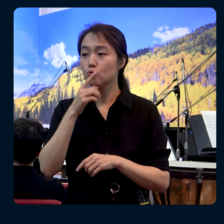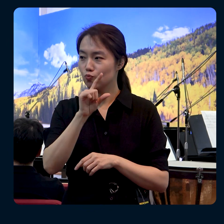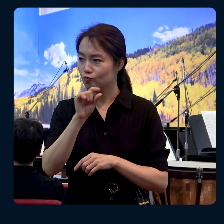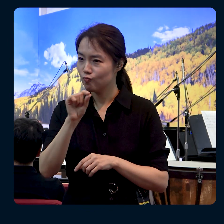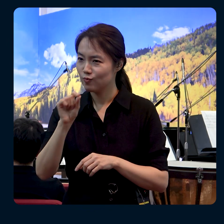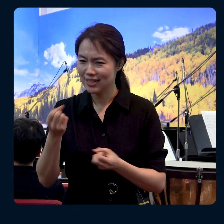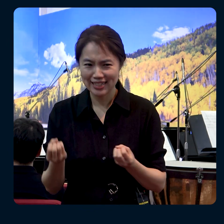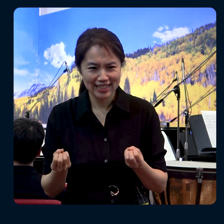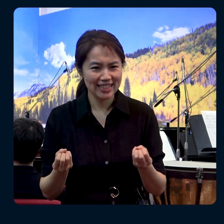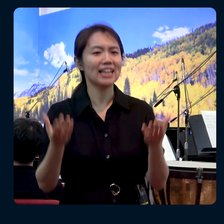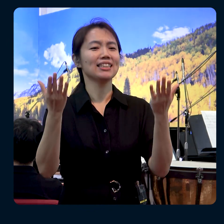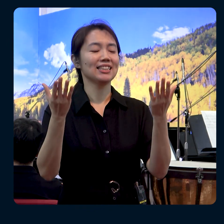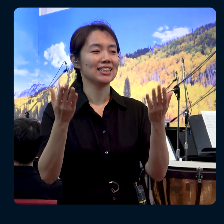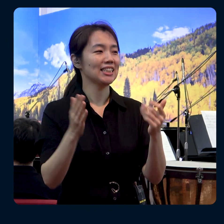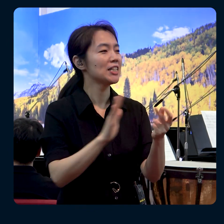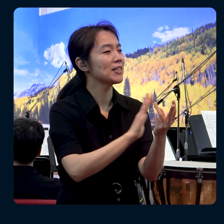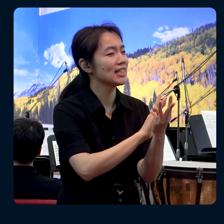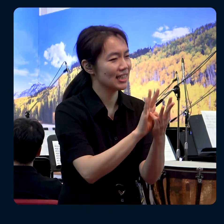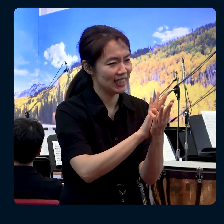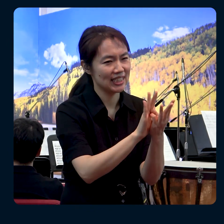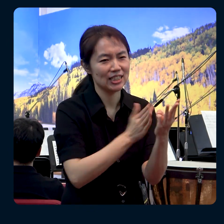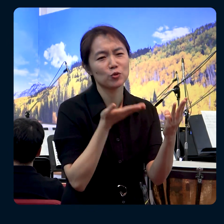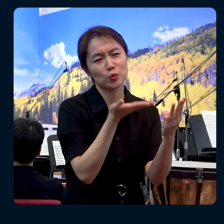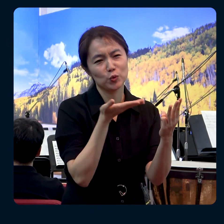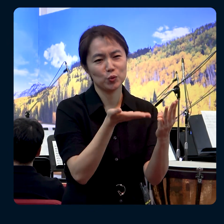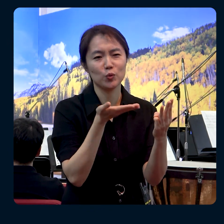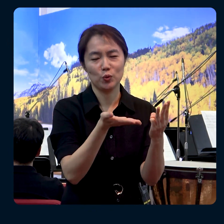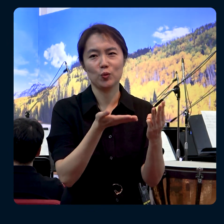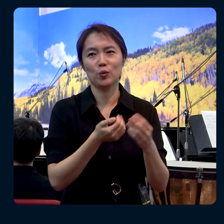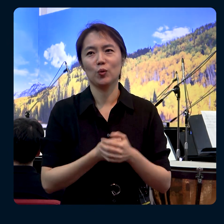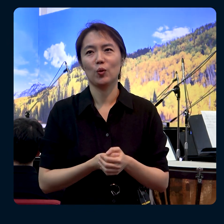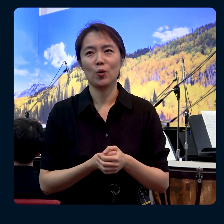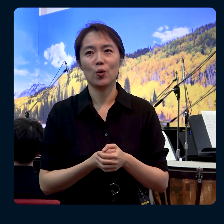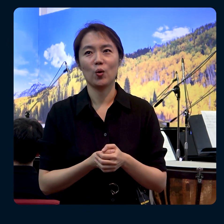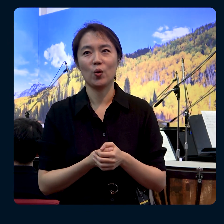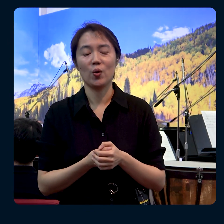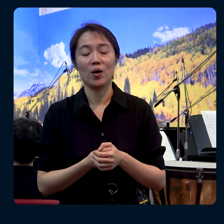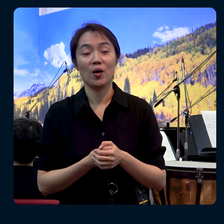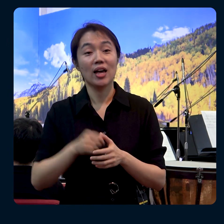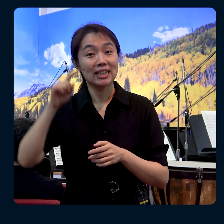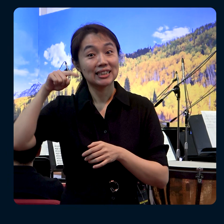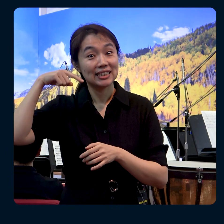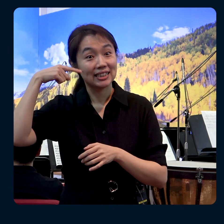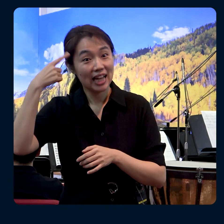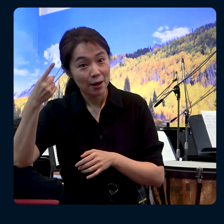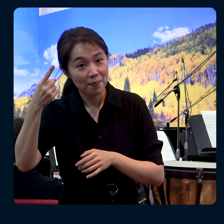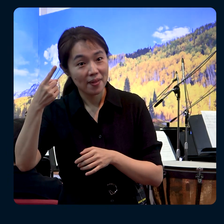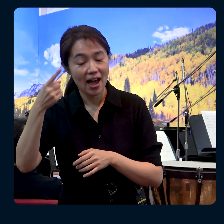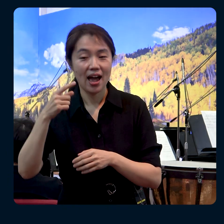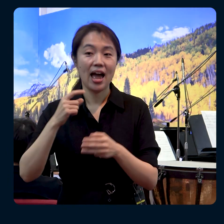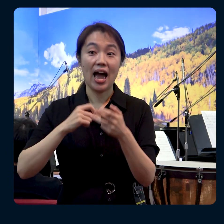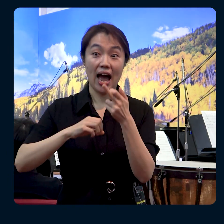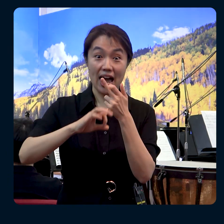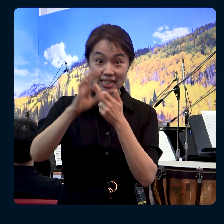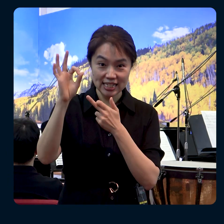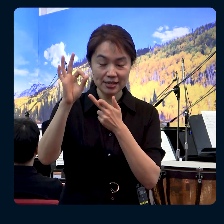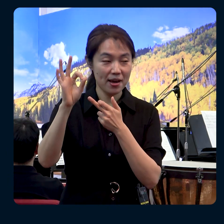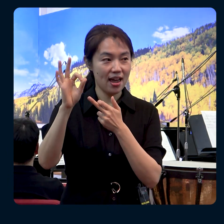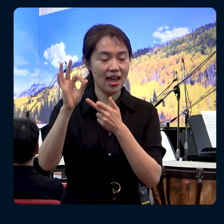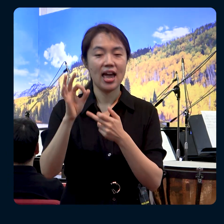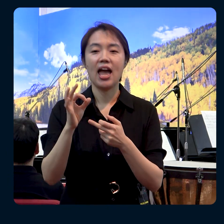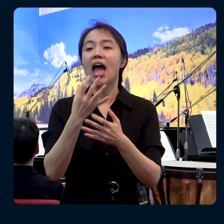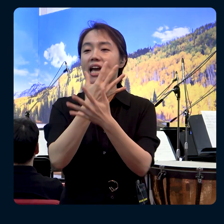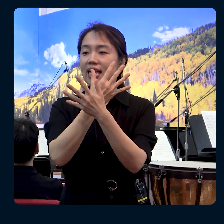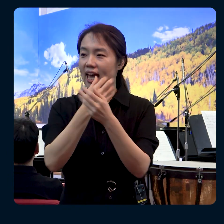그리고 그들을 접대합니다. 그게 그렇게 해야 되는 거니까. 그리고는 그 다음날 아침까지